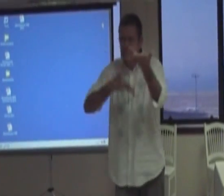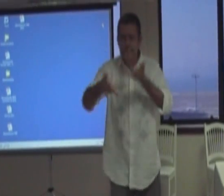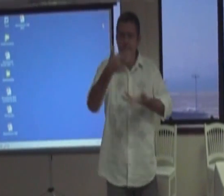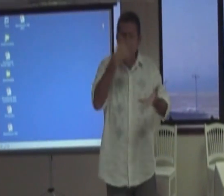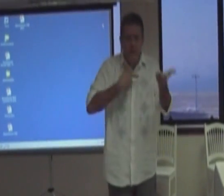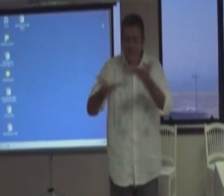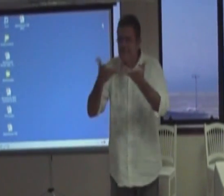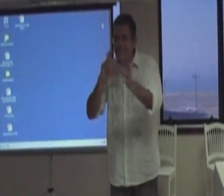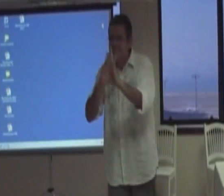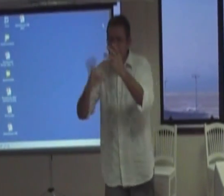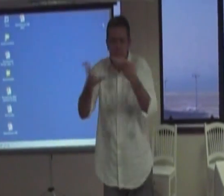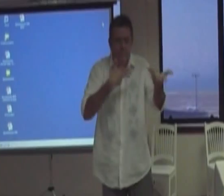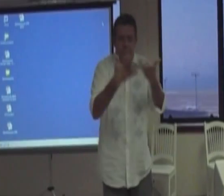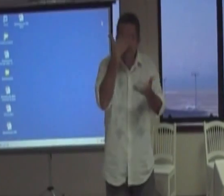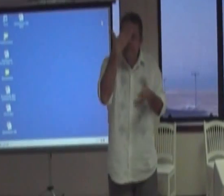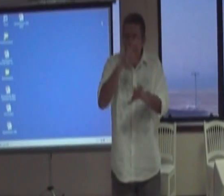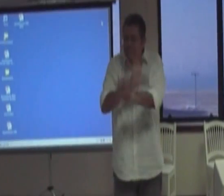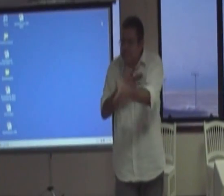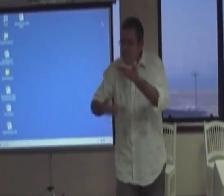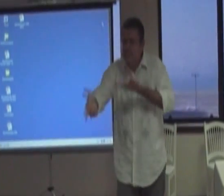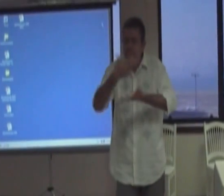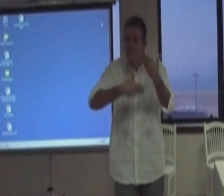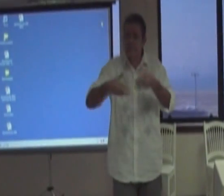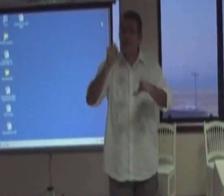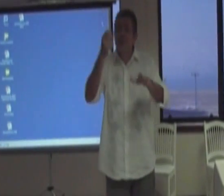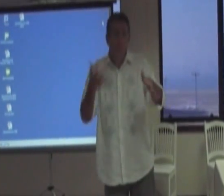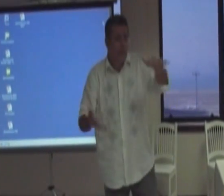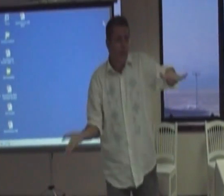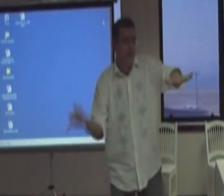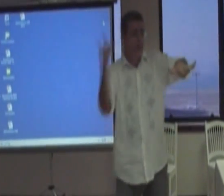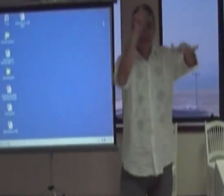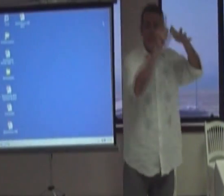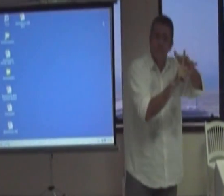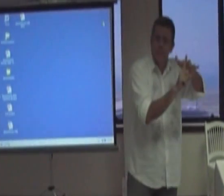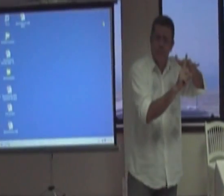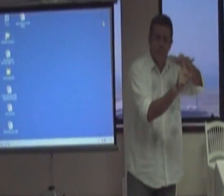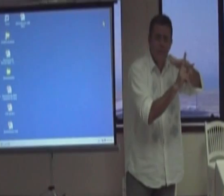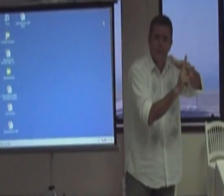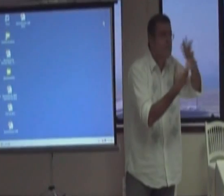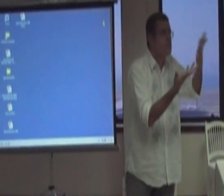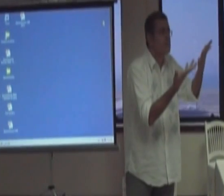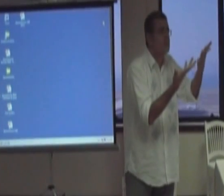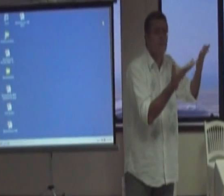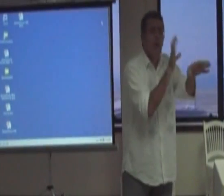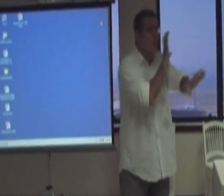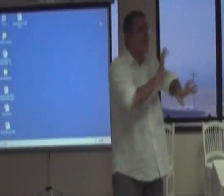dentro de um ambiente que ele não tem uma comunicação efetiva? Como se dá essa relação em sala de aula? Ele